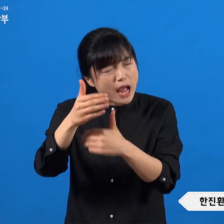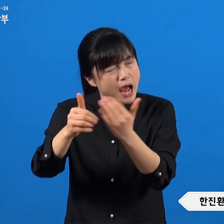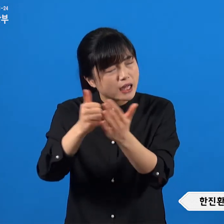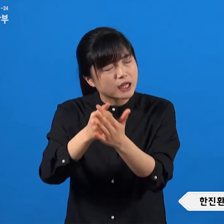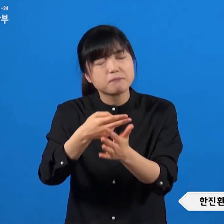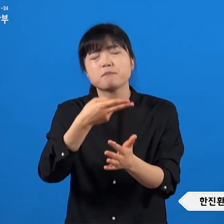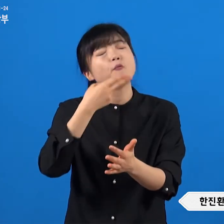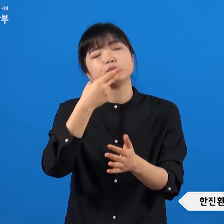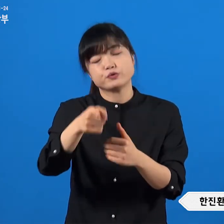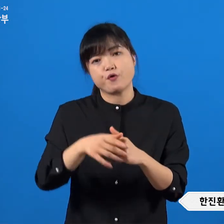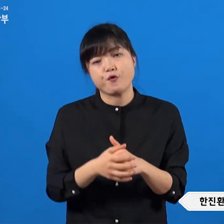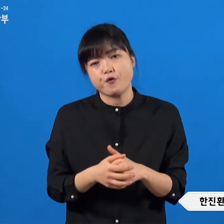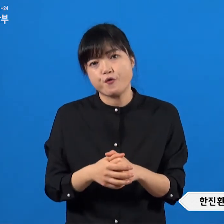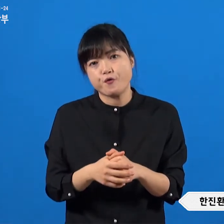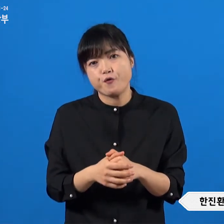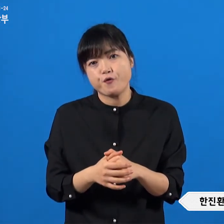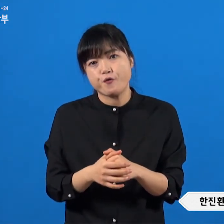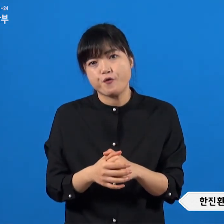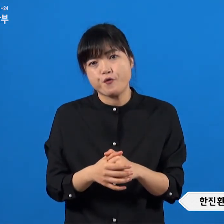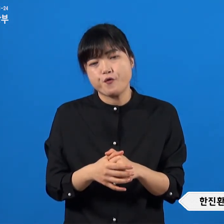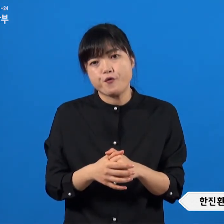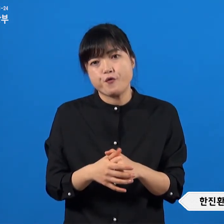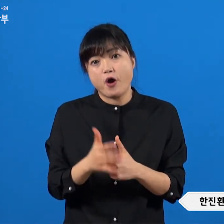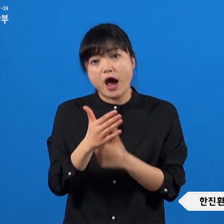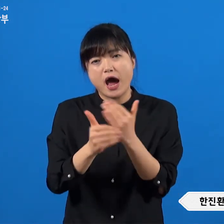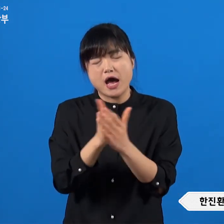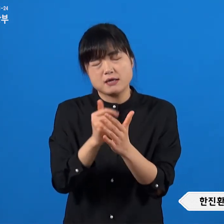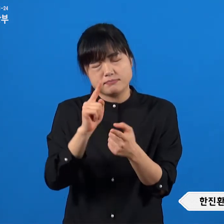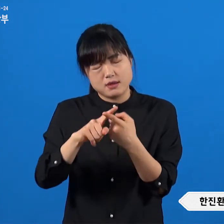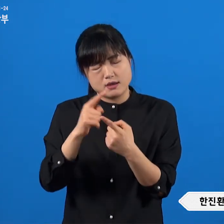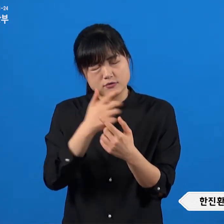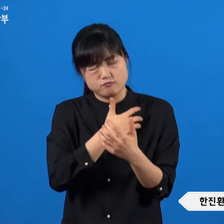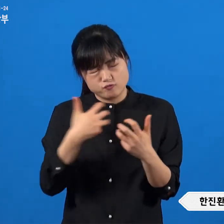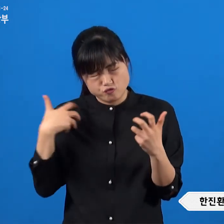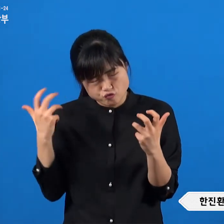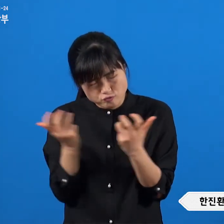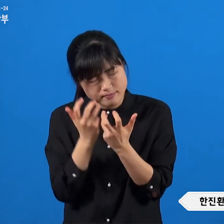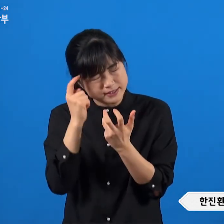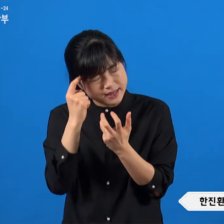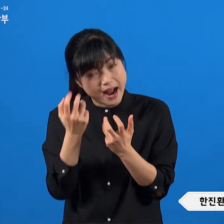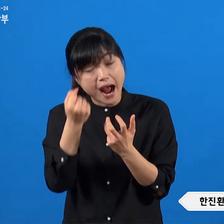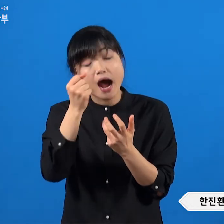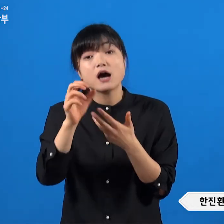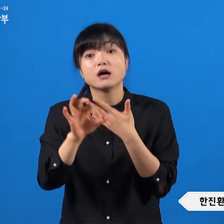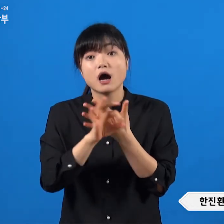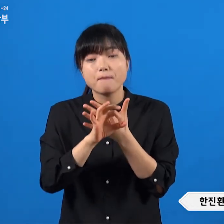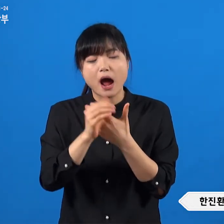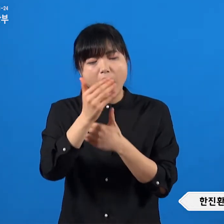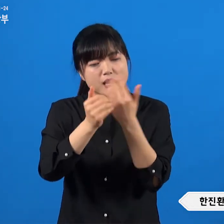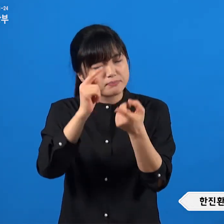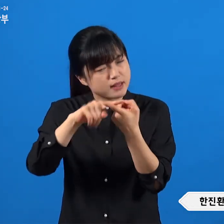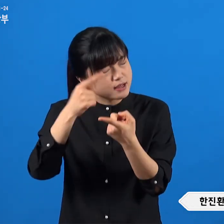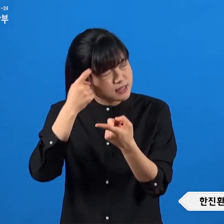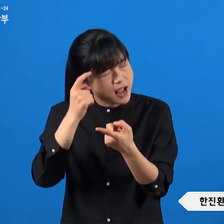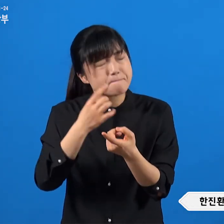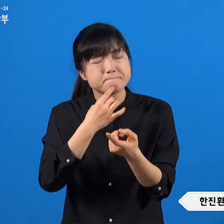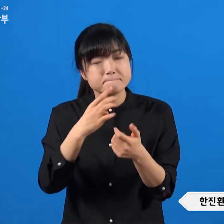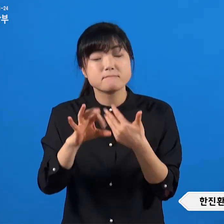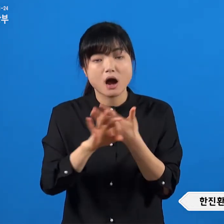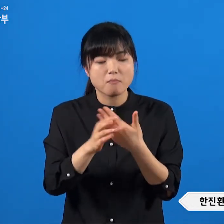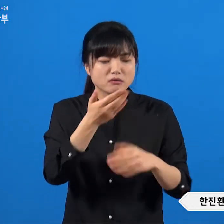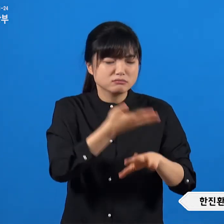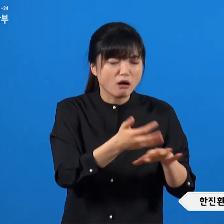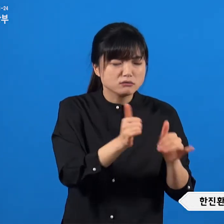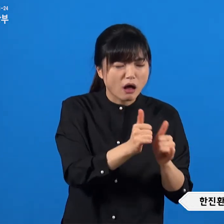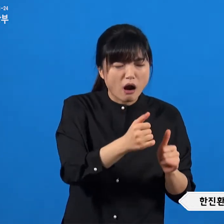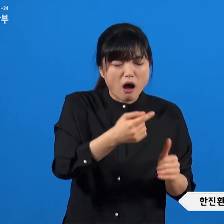겁니다. 내가 하나님으로 충만하다면, 하나님을 늘 의식하고 산다면 다른 사람들이 나를